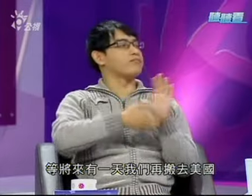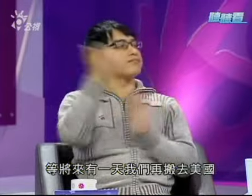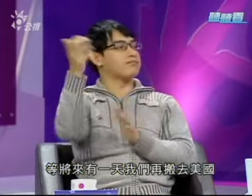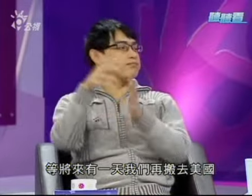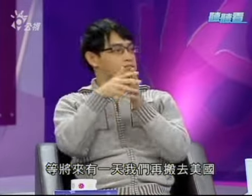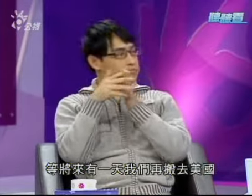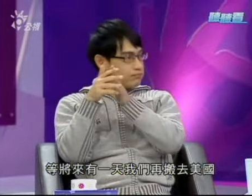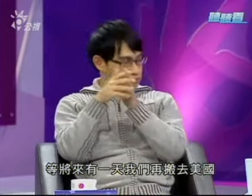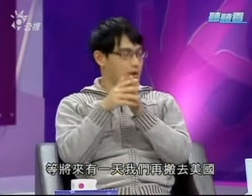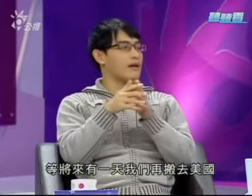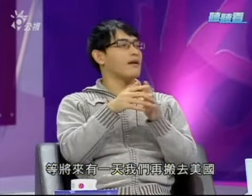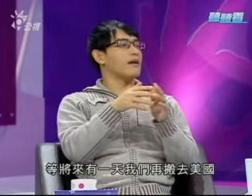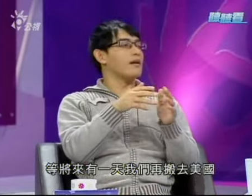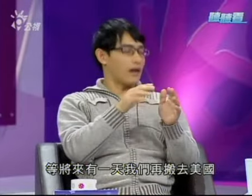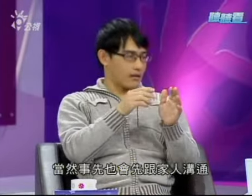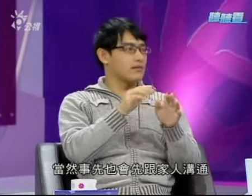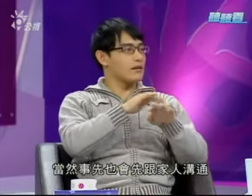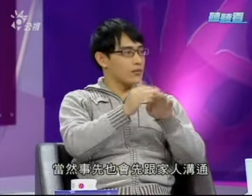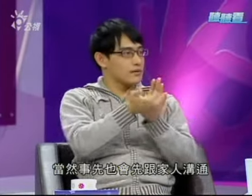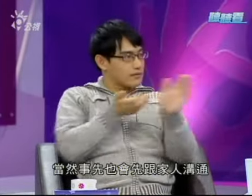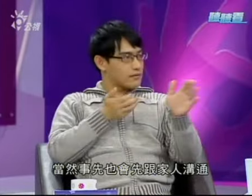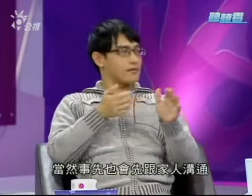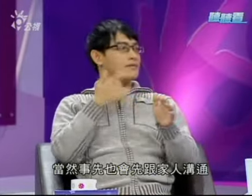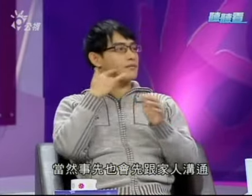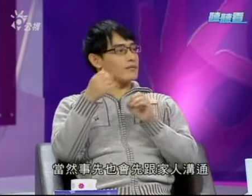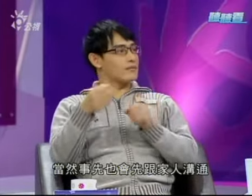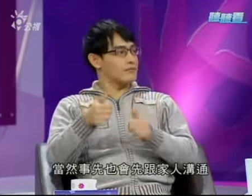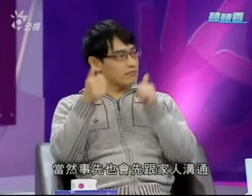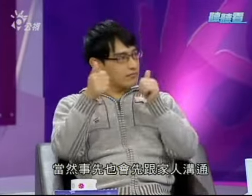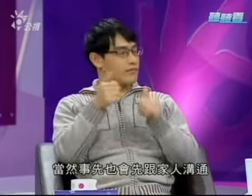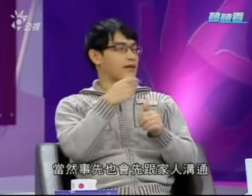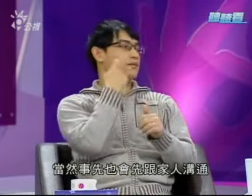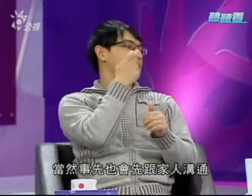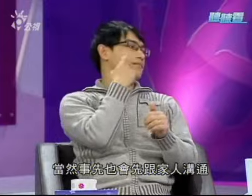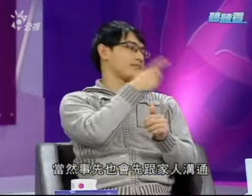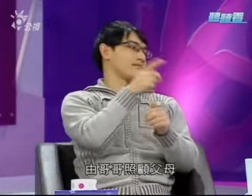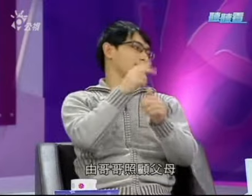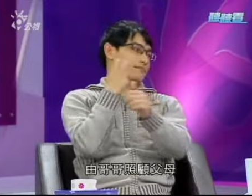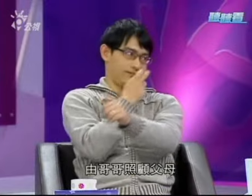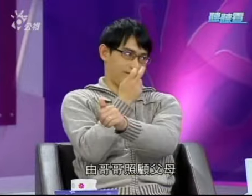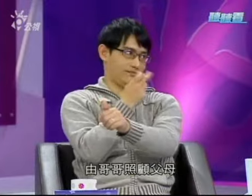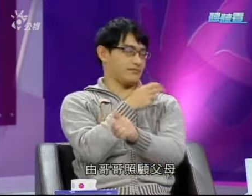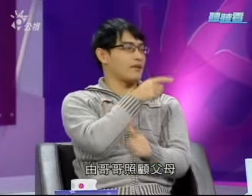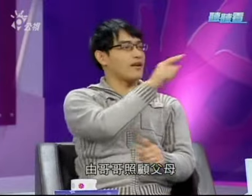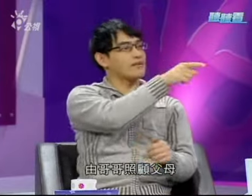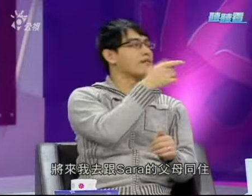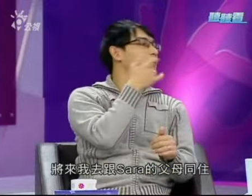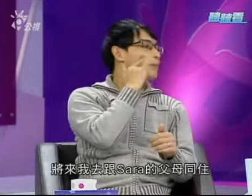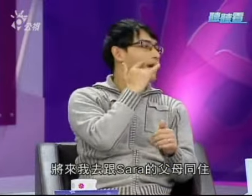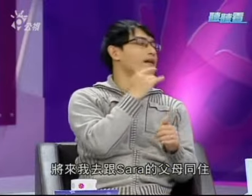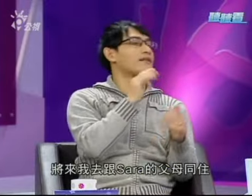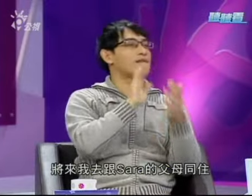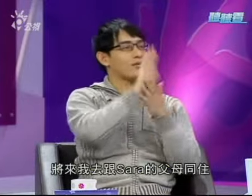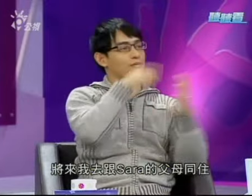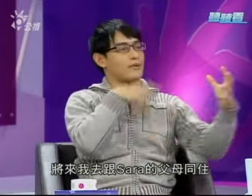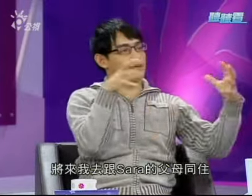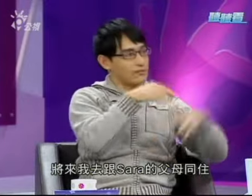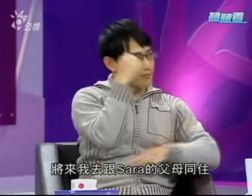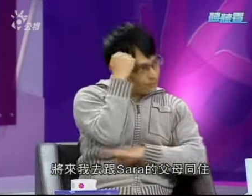再搬去美国当然事先也会先跟家人沟通有哥哥照顾父母将来我去跟Sara的父